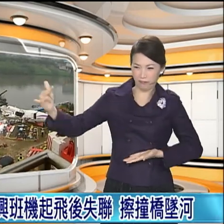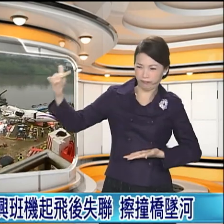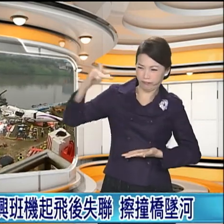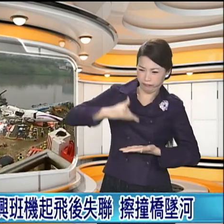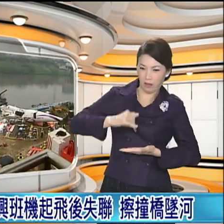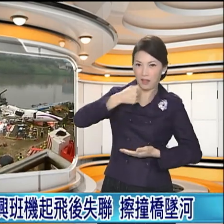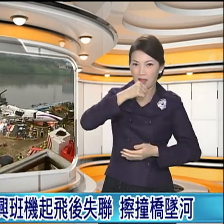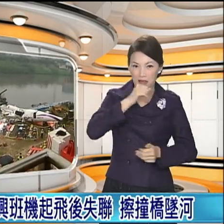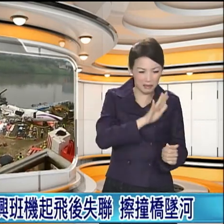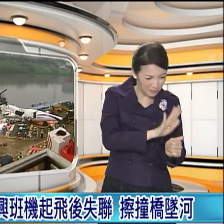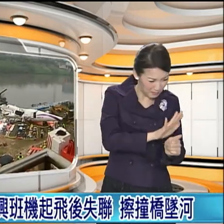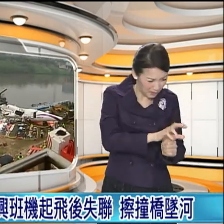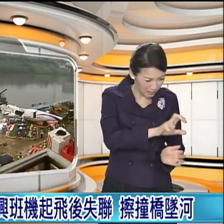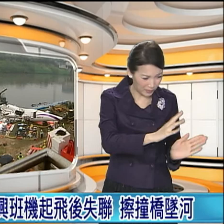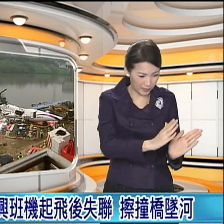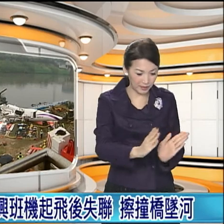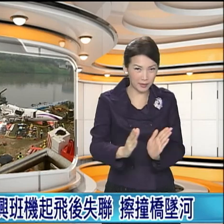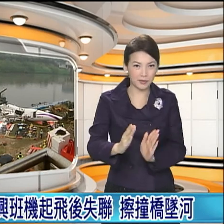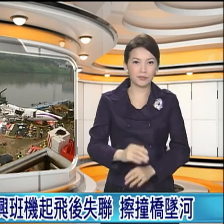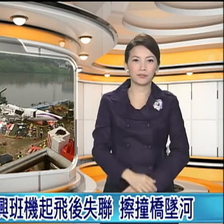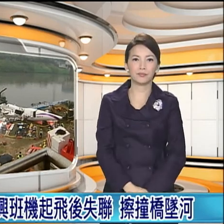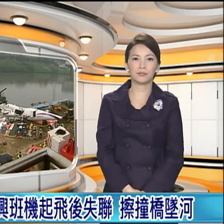抵达台湾来处理相关事后事宜。